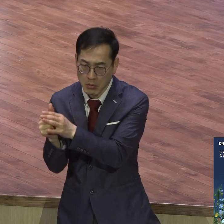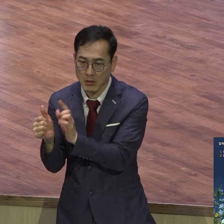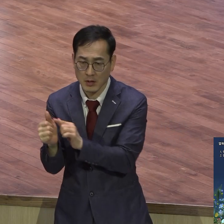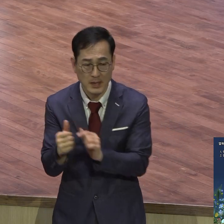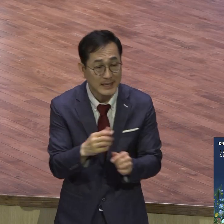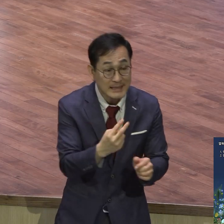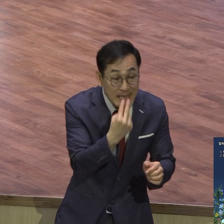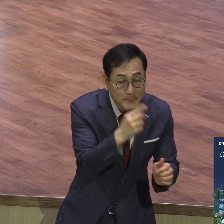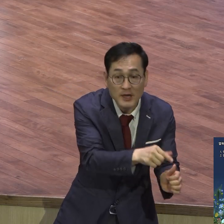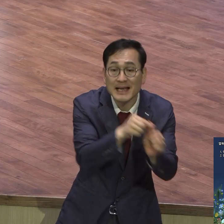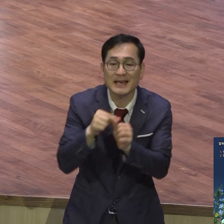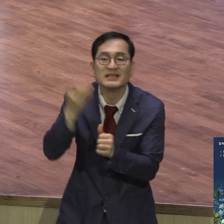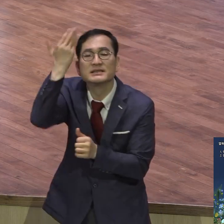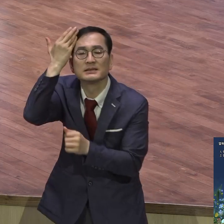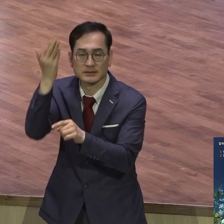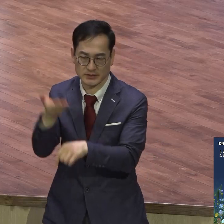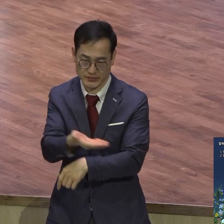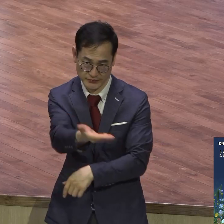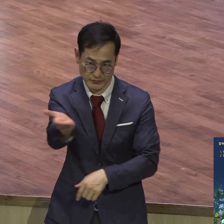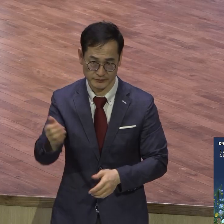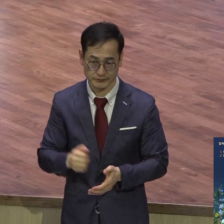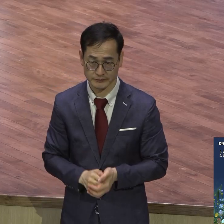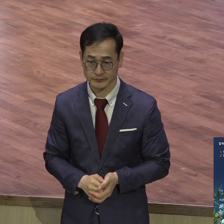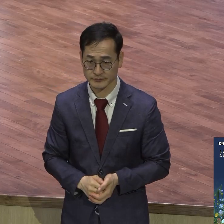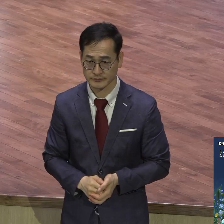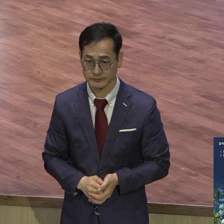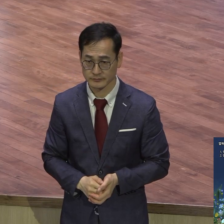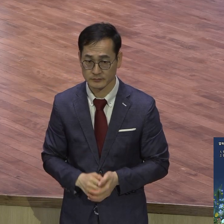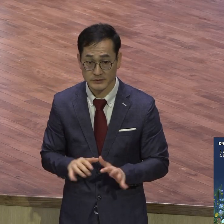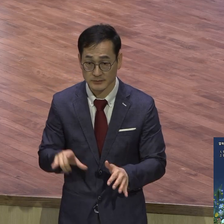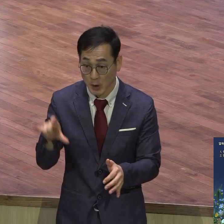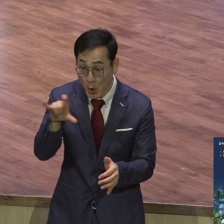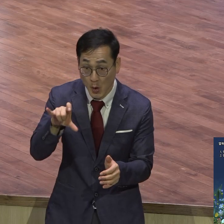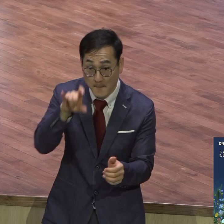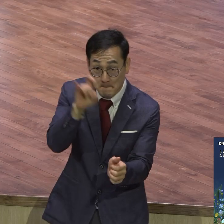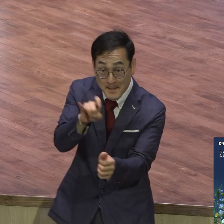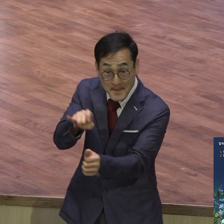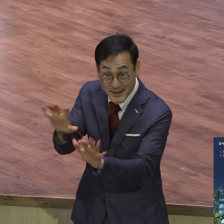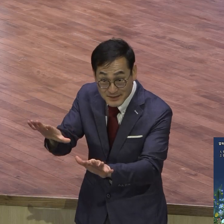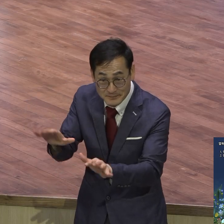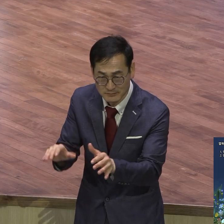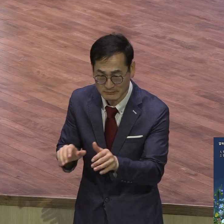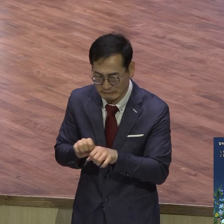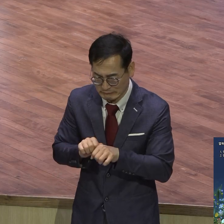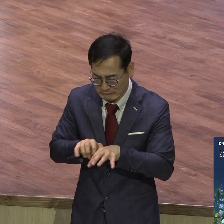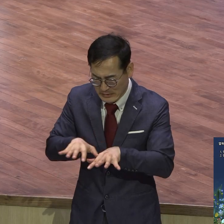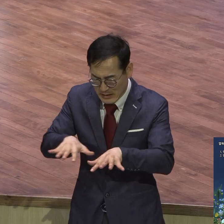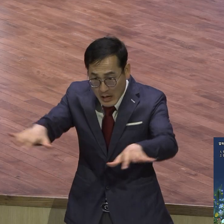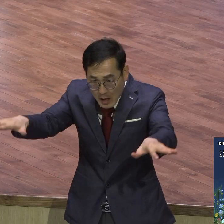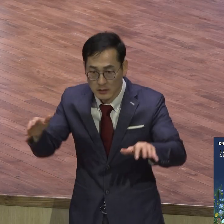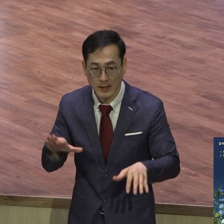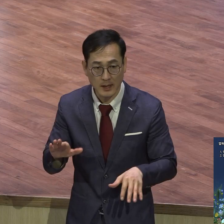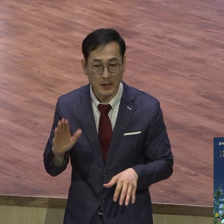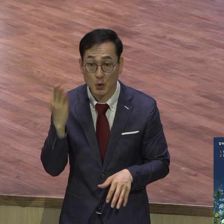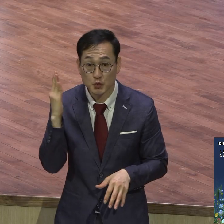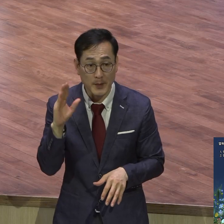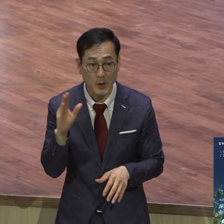지금 우리나라는 카톡 발달되어 있잖아요. 카톡 또